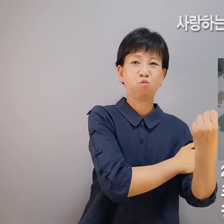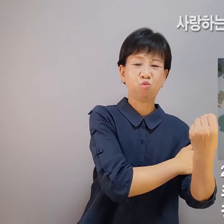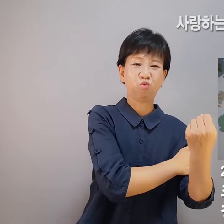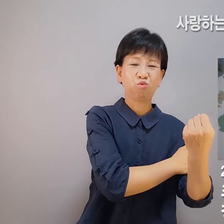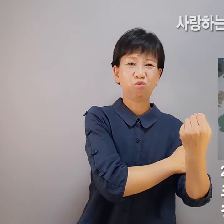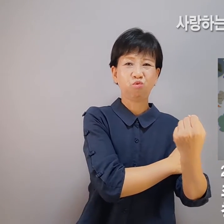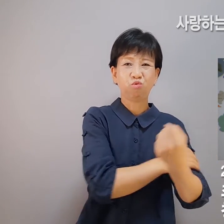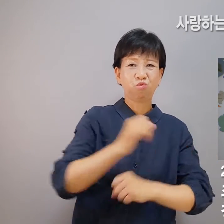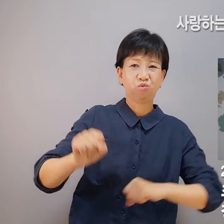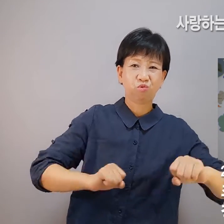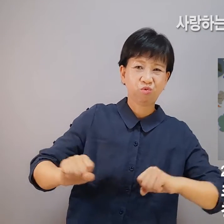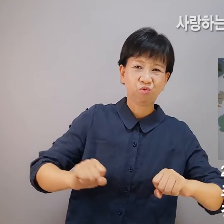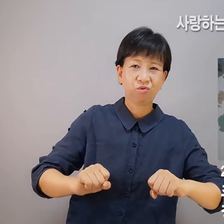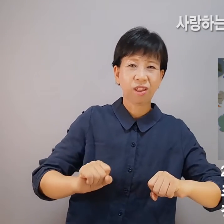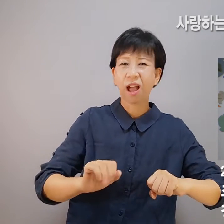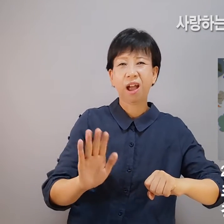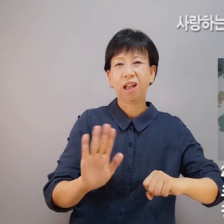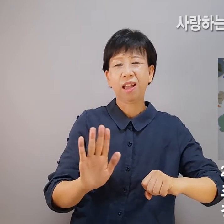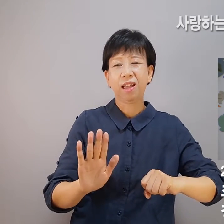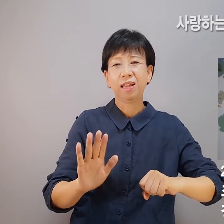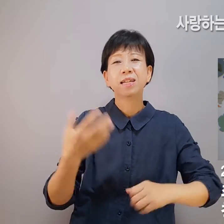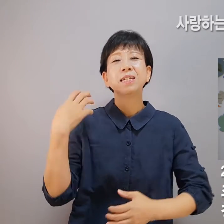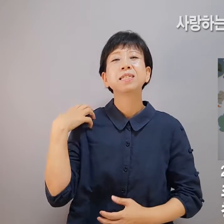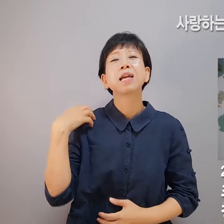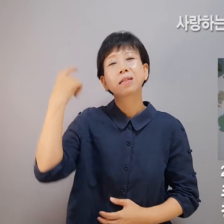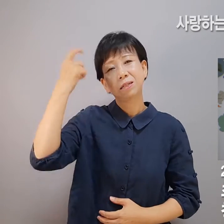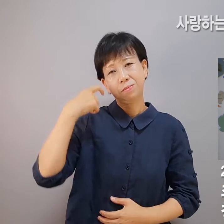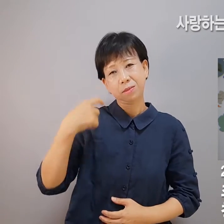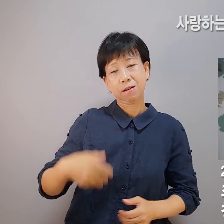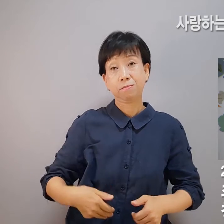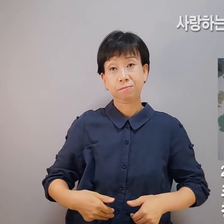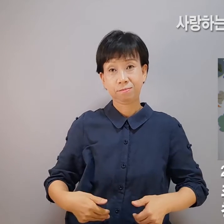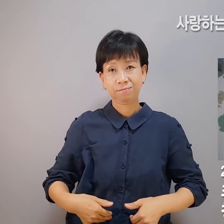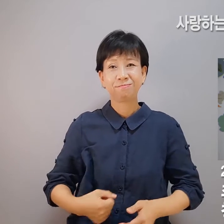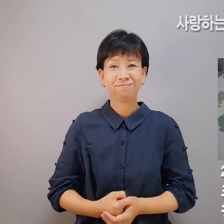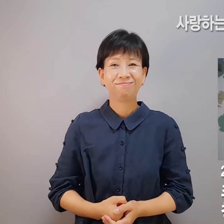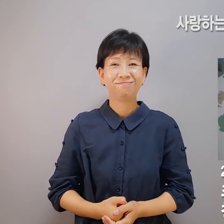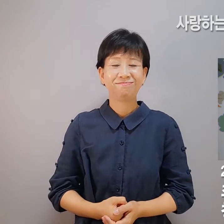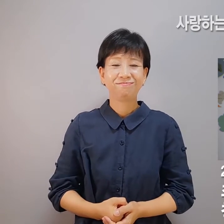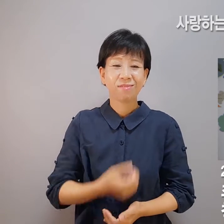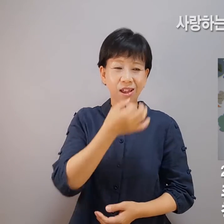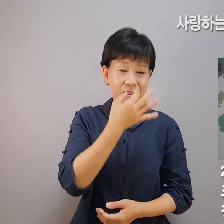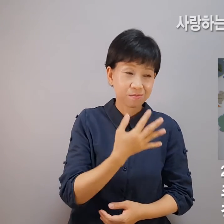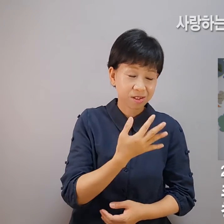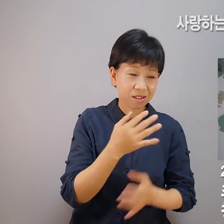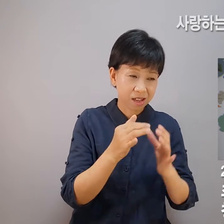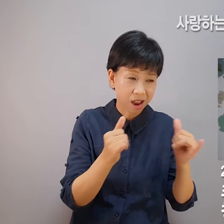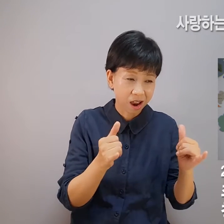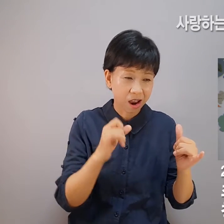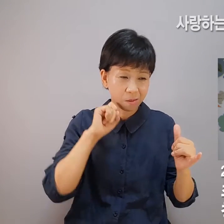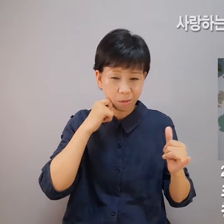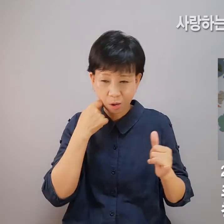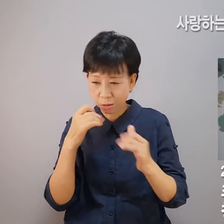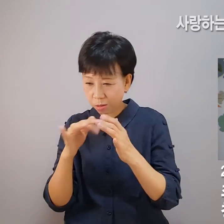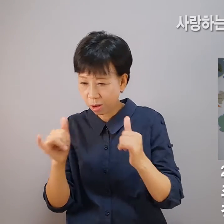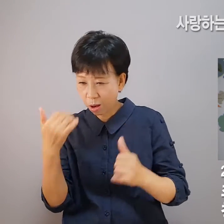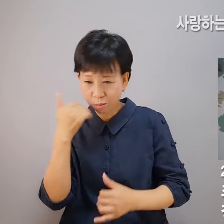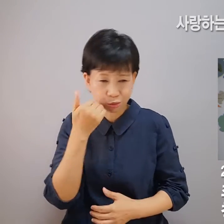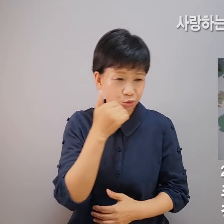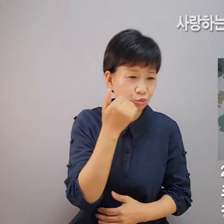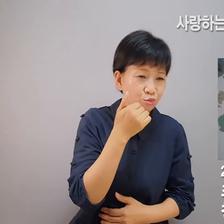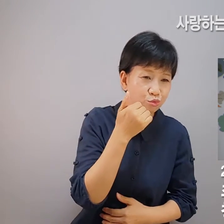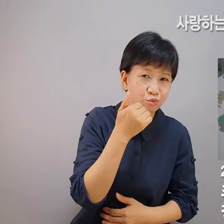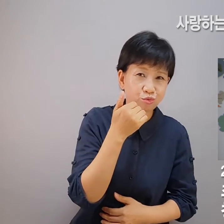자리에 책임감을 가져야 된다는 겁니다. 그래서 교회에 이렇게 저렇게 힘들고 어려운 일이 있을 때 같이 책임감을 갖고